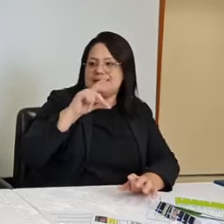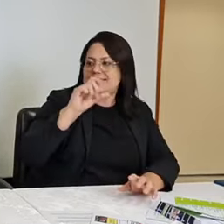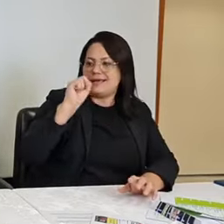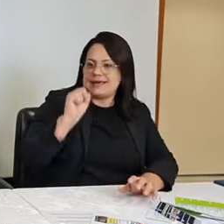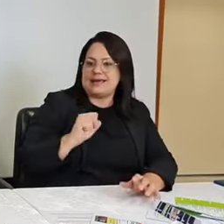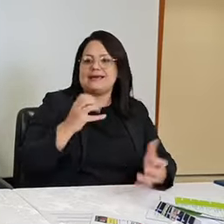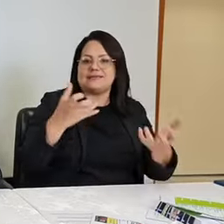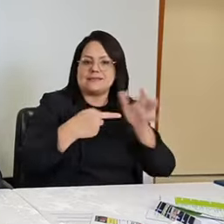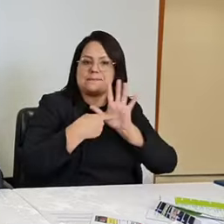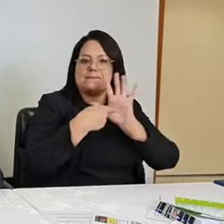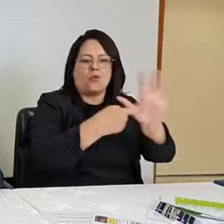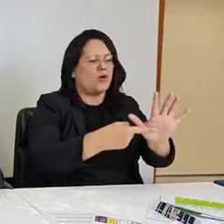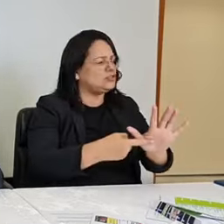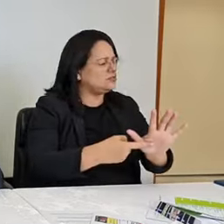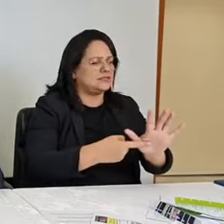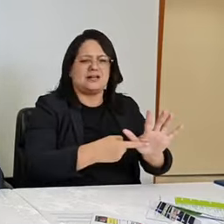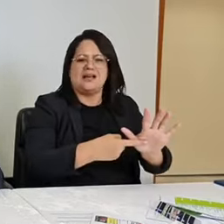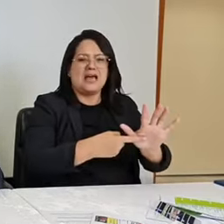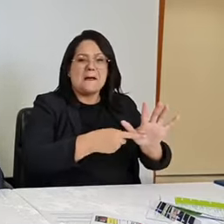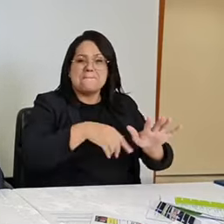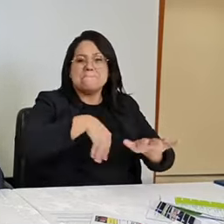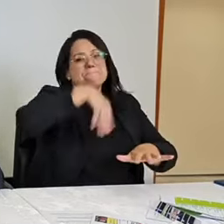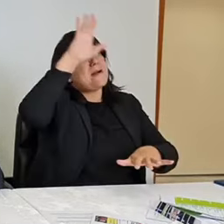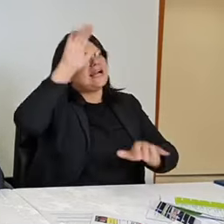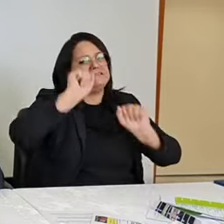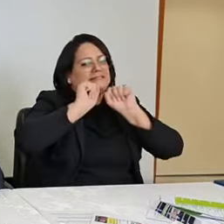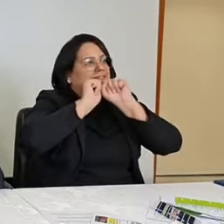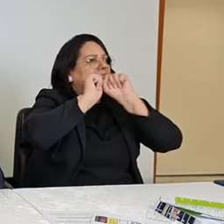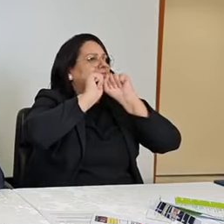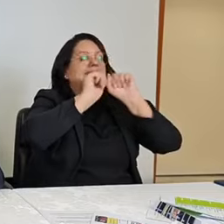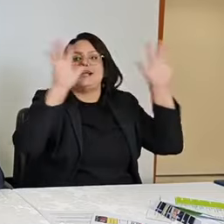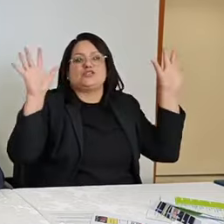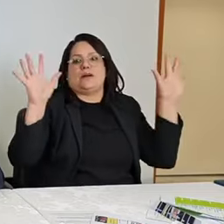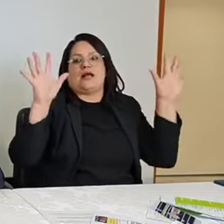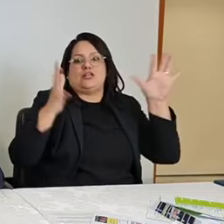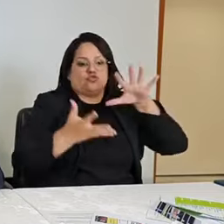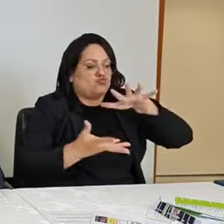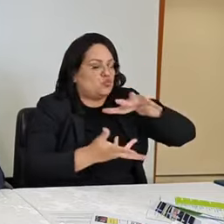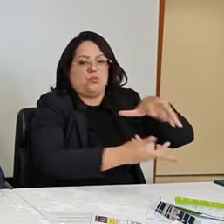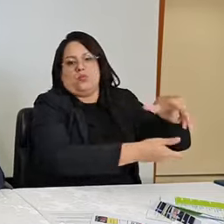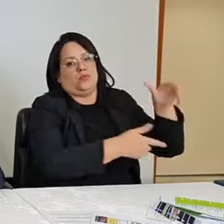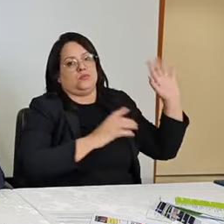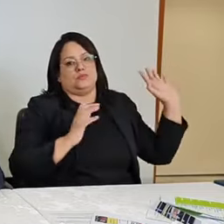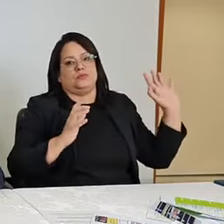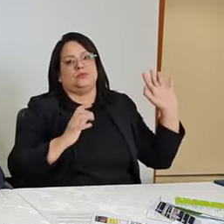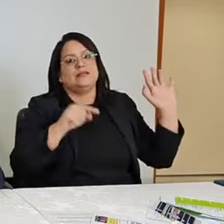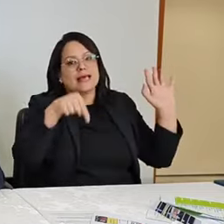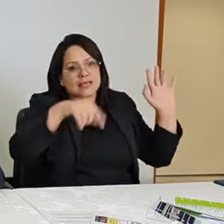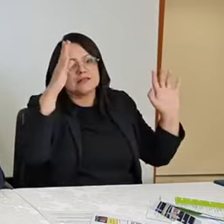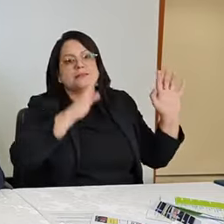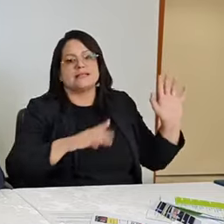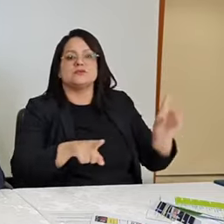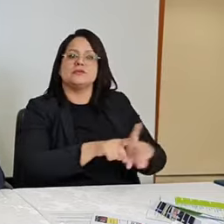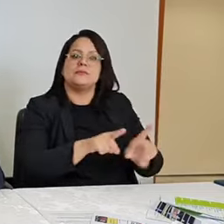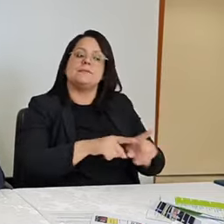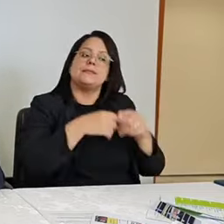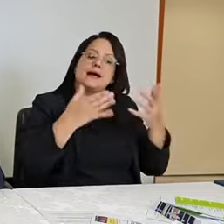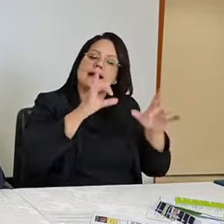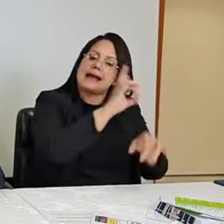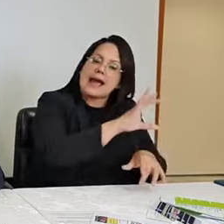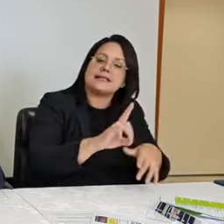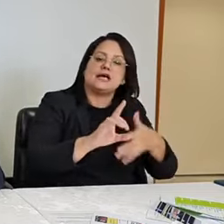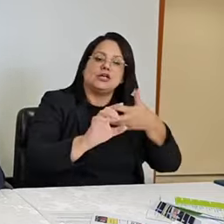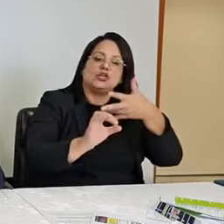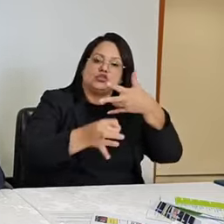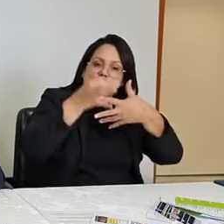das instituições hoje mais transparentes do mundo e do Brasil. Agora, cabe aos órgãos de controle, judiciário, fazer o seu papel de julgar.